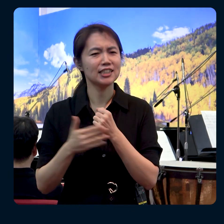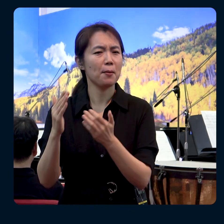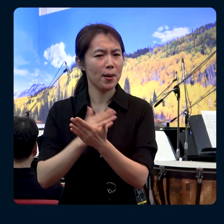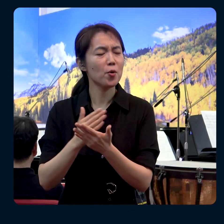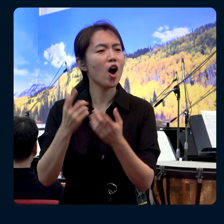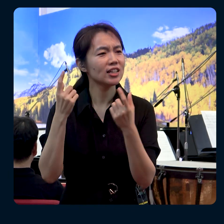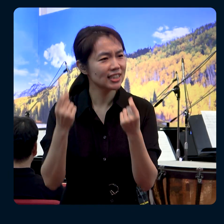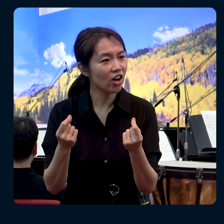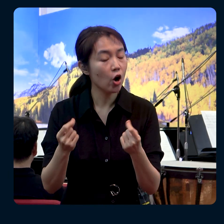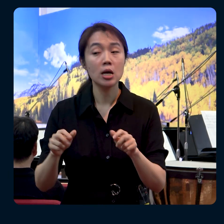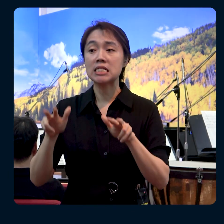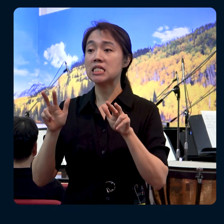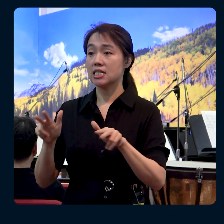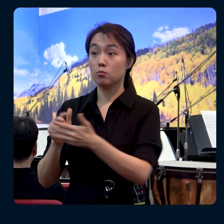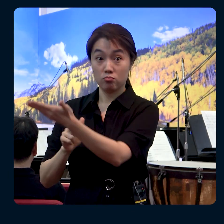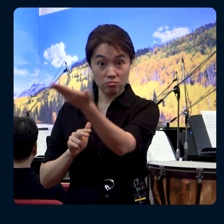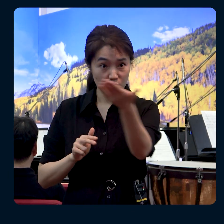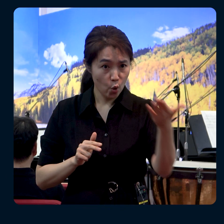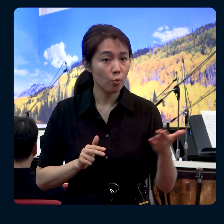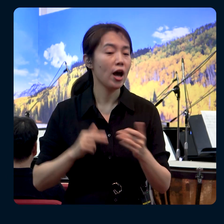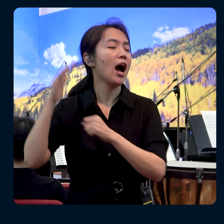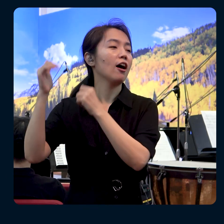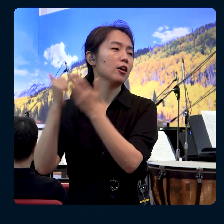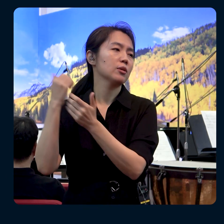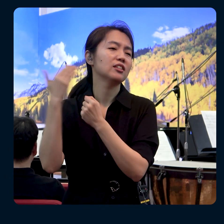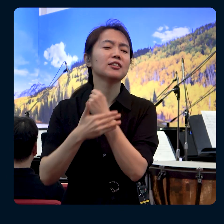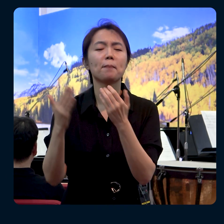지금도 베푸신다는 것이죠, 당시의 사람들에게.